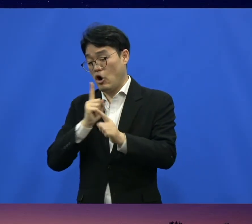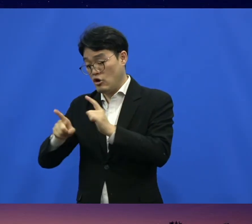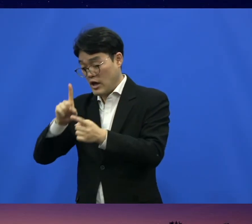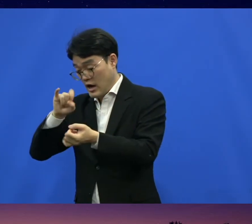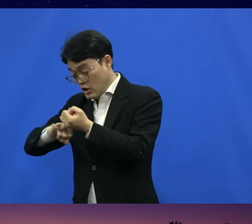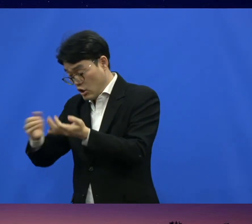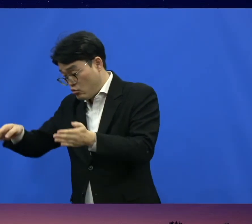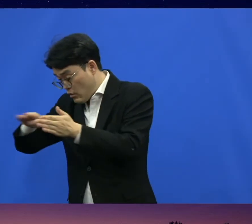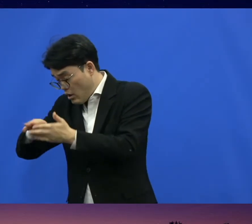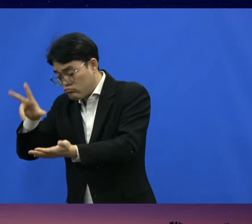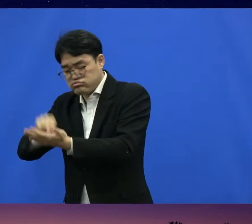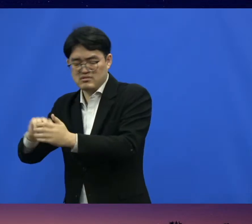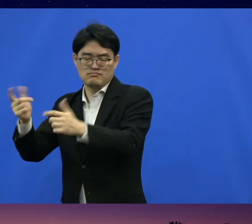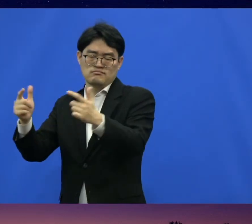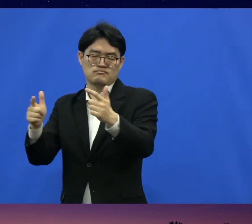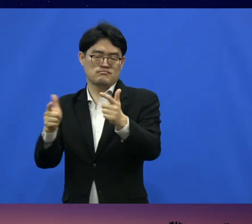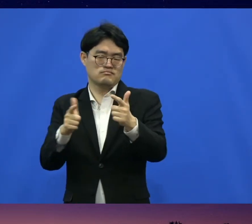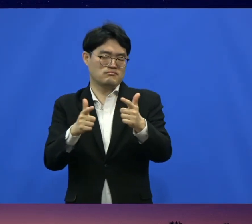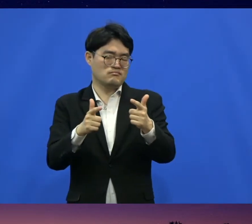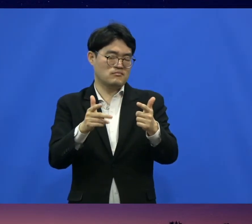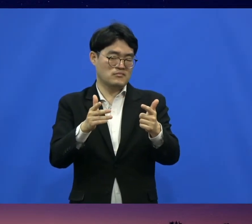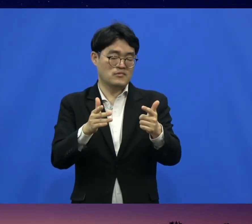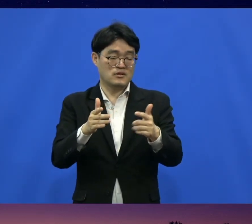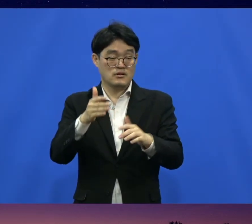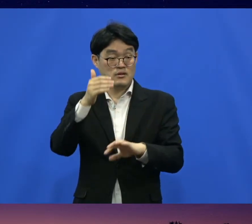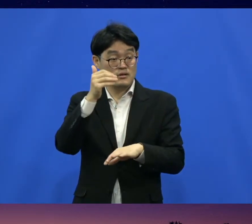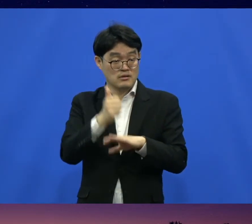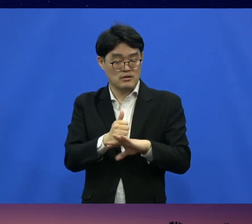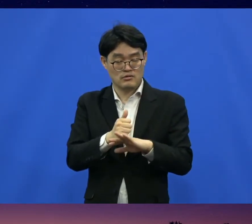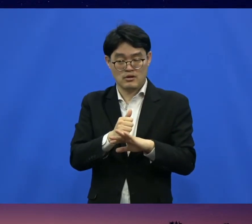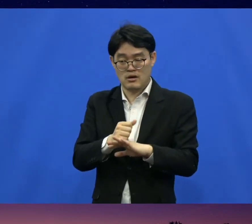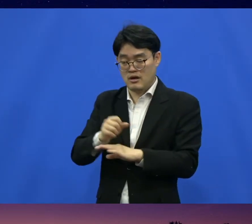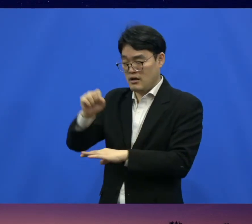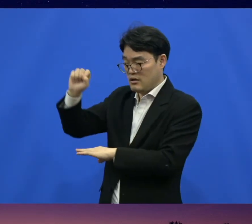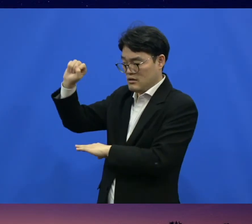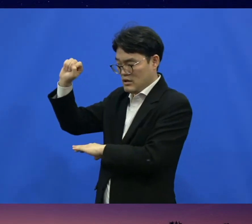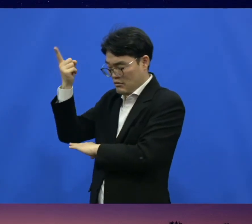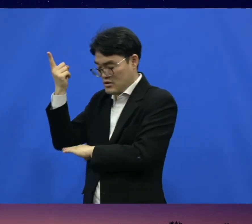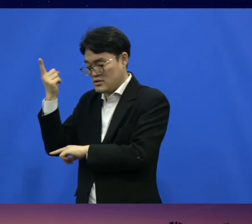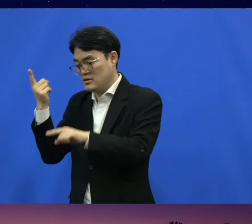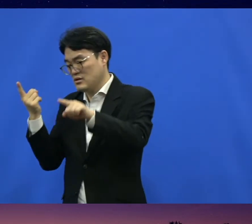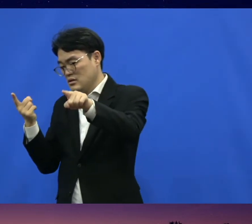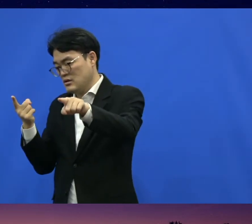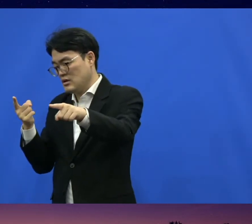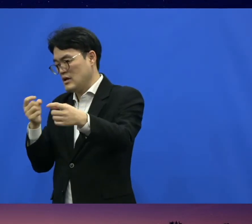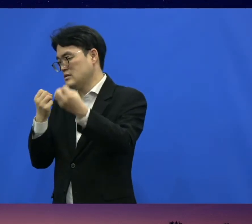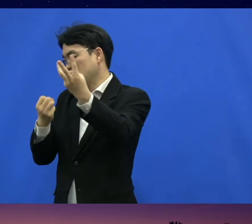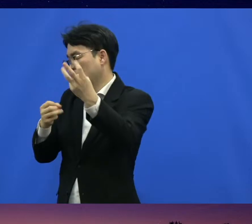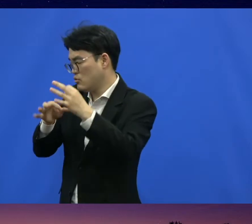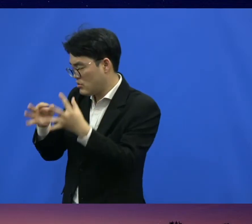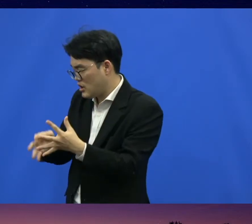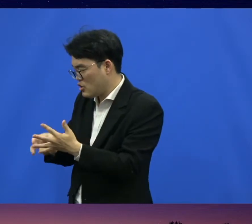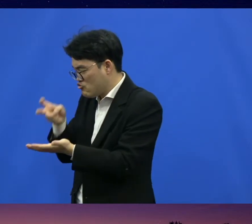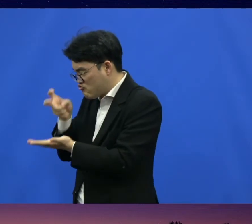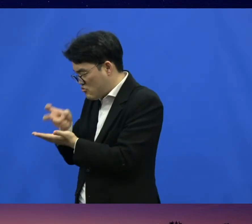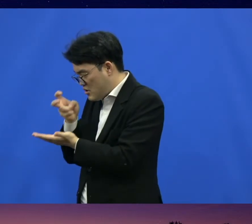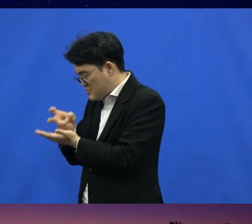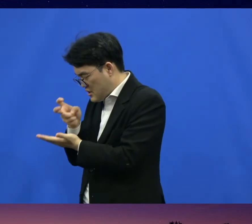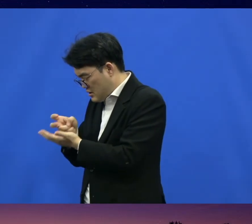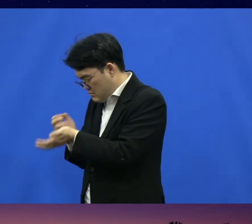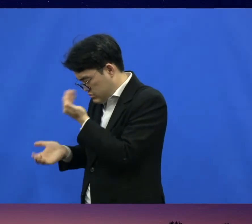그러나 여러분, 나중에 다윗이 하나님의 율법책을 보며 연구를 합니다. 무엇이 잘못되었는지 확인해요. 굉장히 중요한